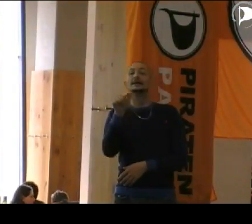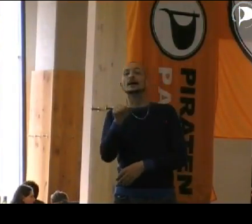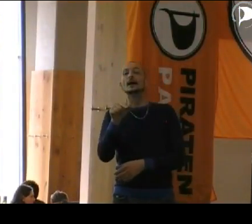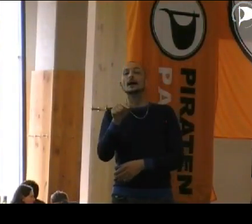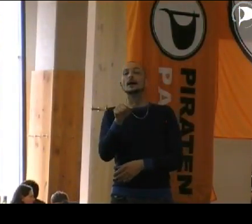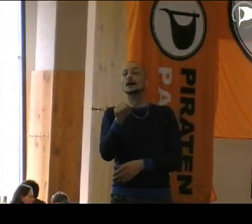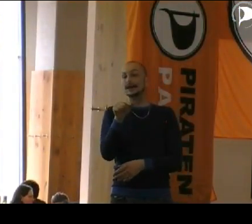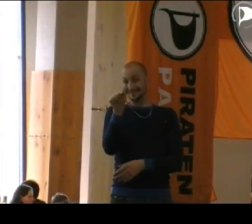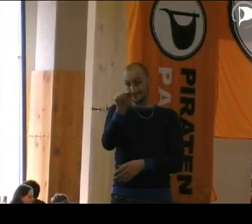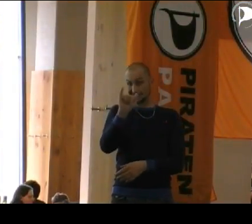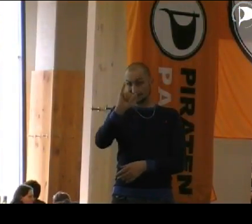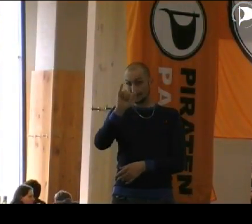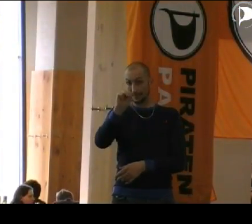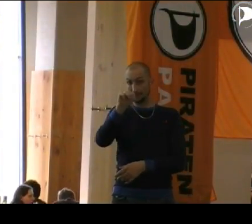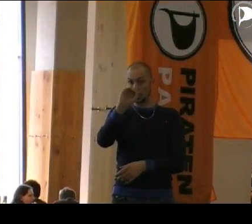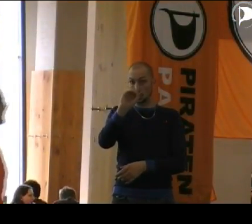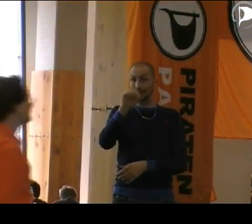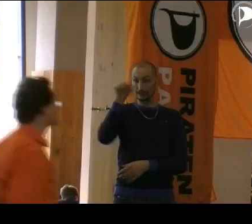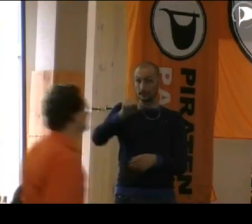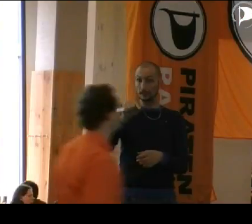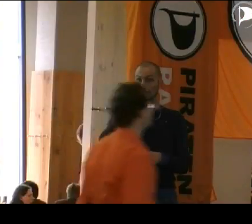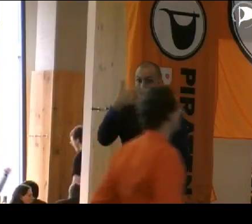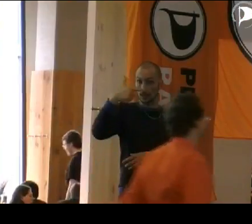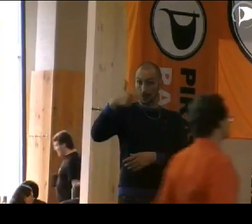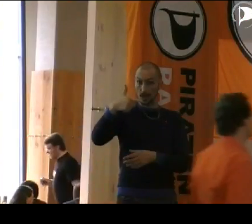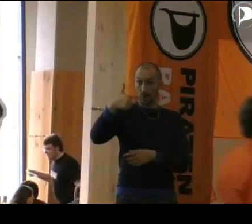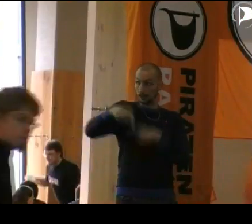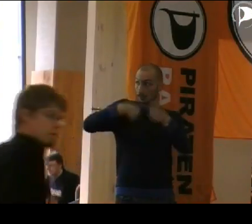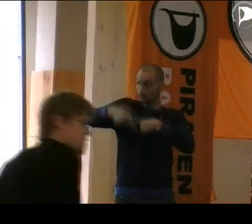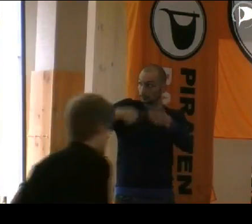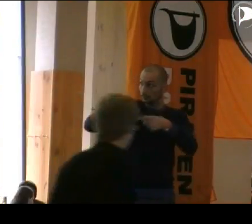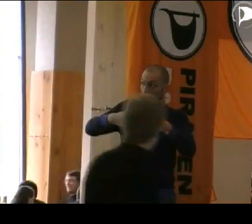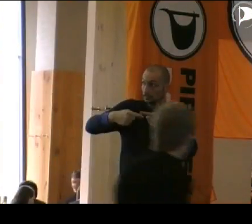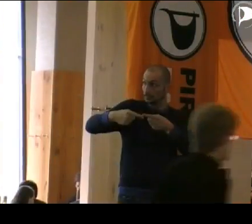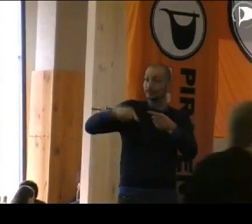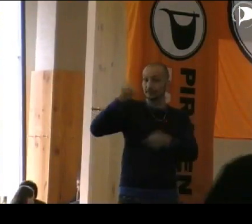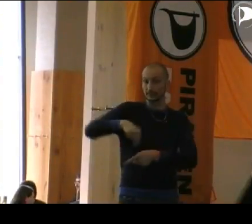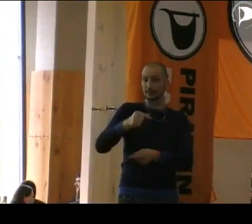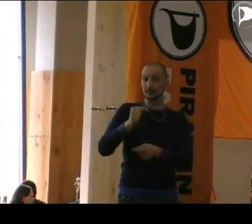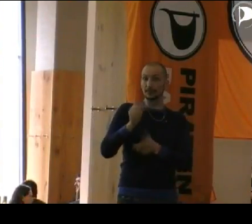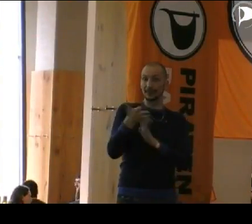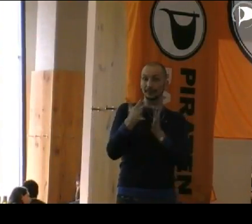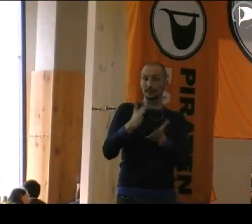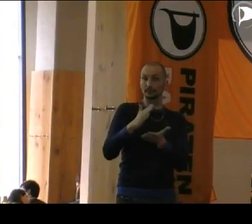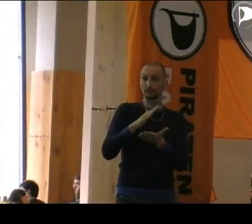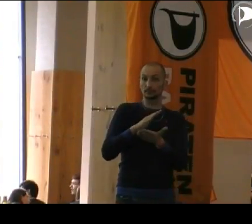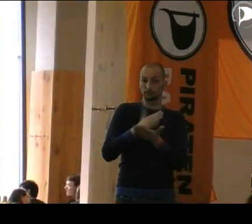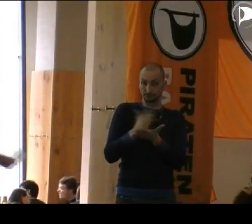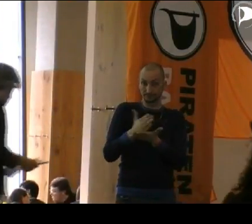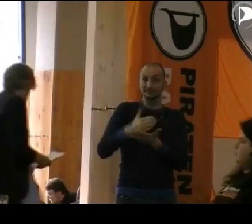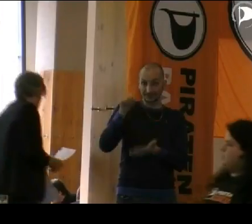sogar bald wieder oder ja spaß ist auch wieder da